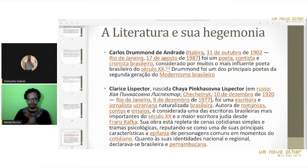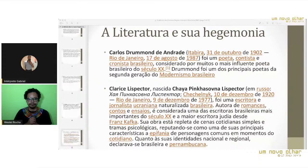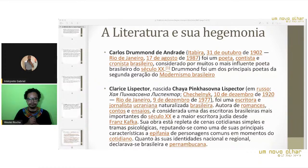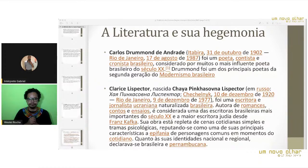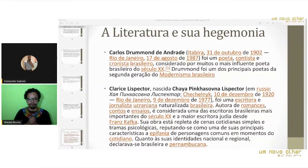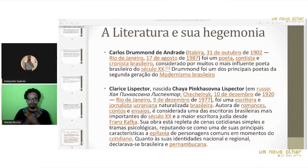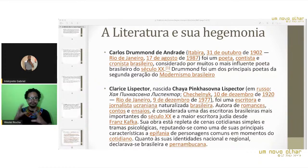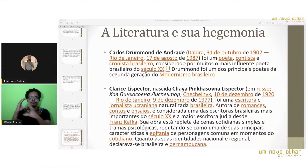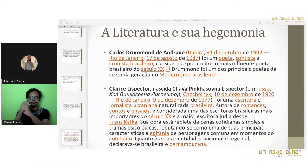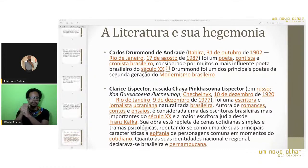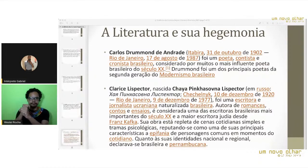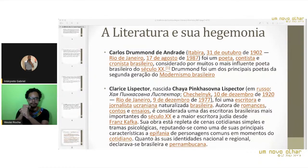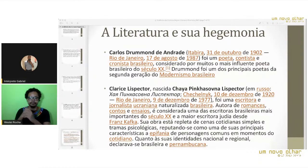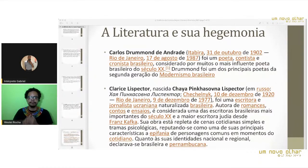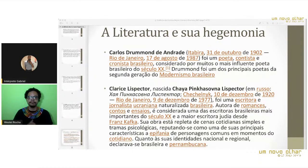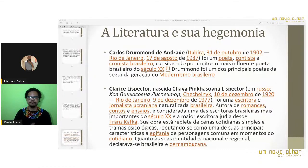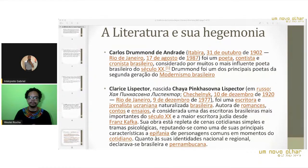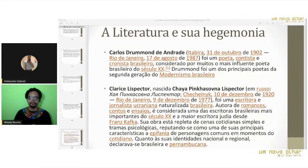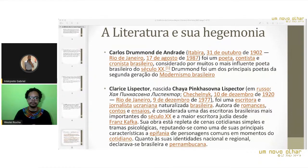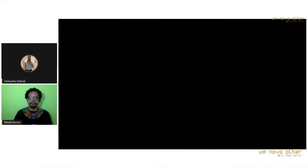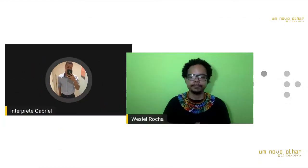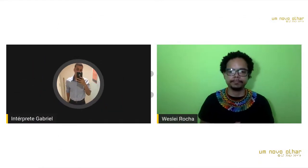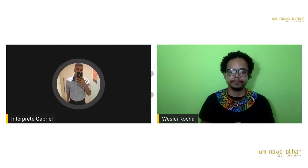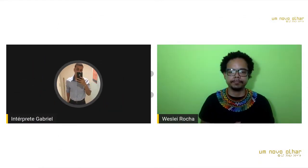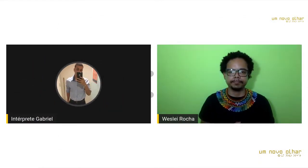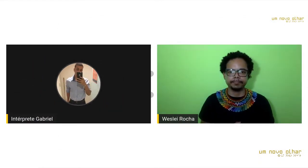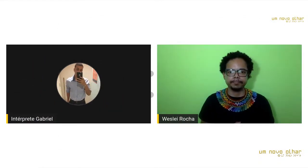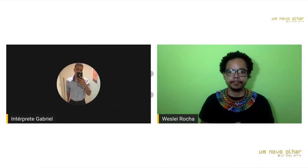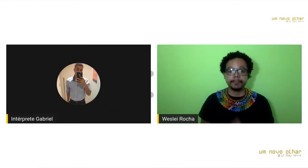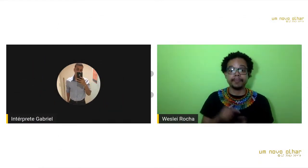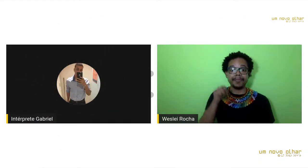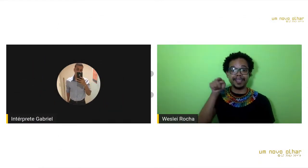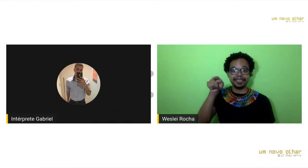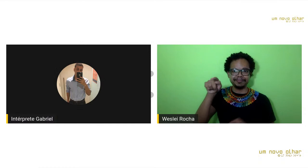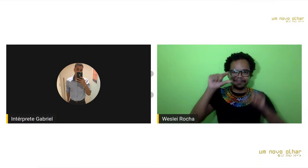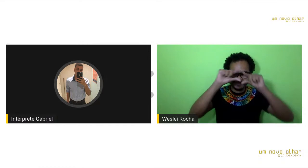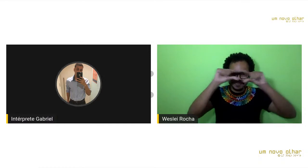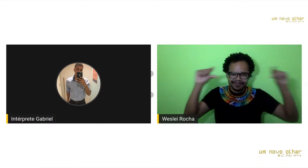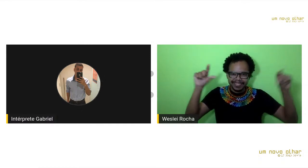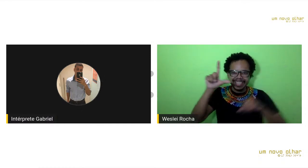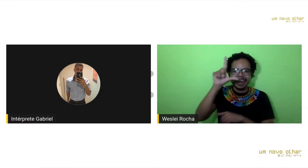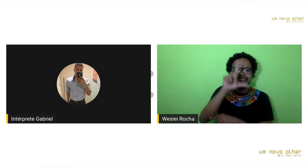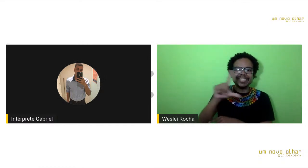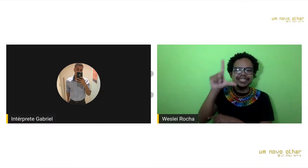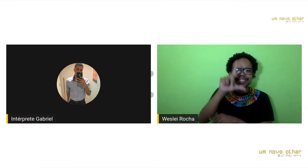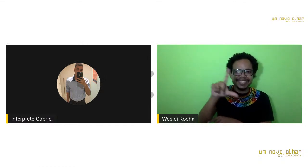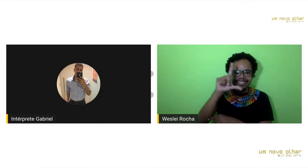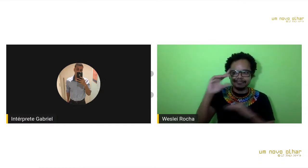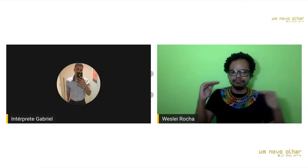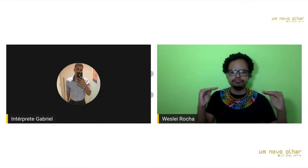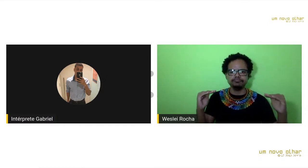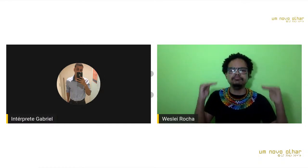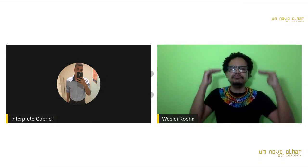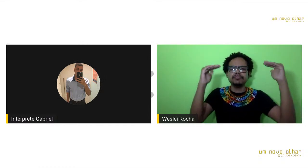E aí e pode fechar E aí